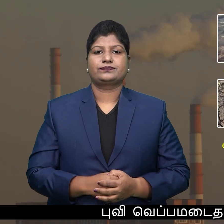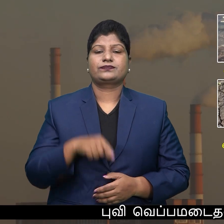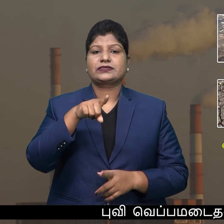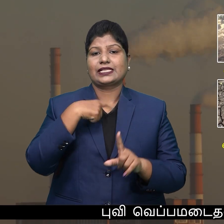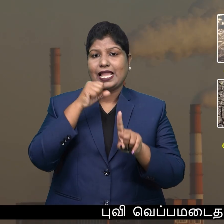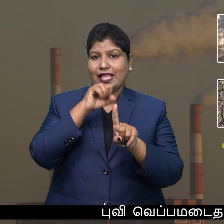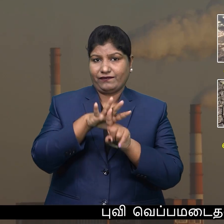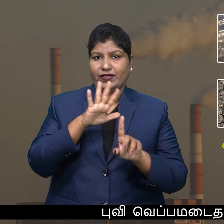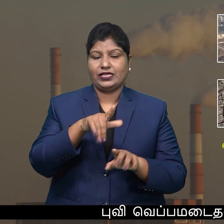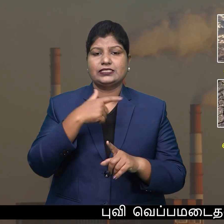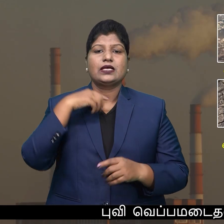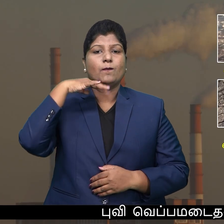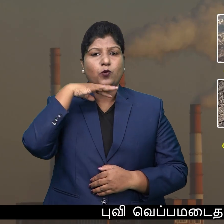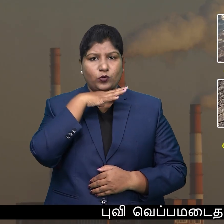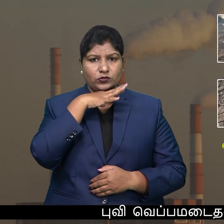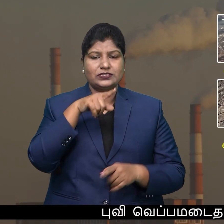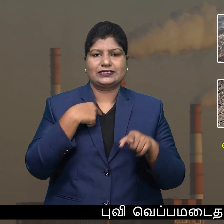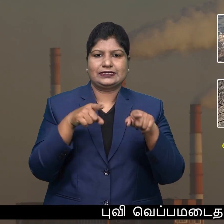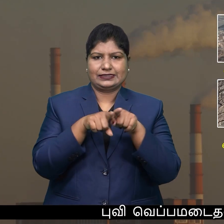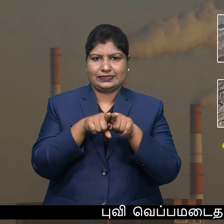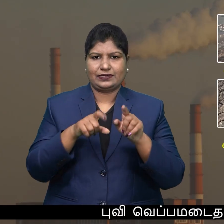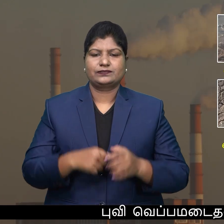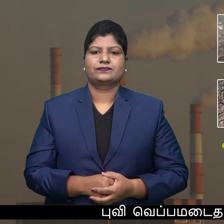புவி வெப்பமடைதல் மற்றும் அமில மழை